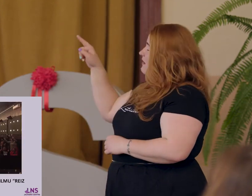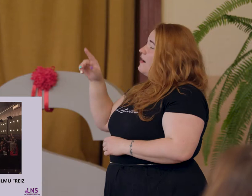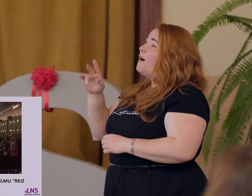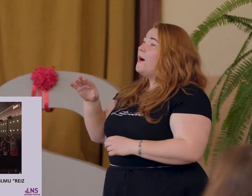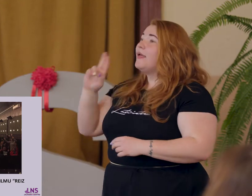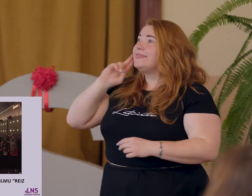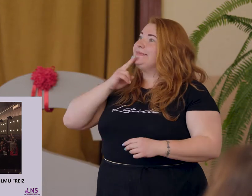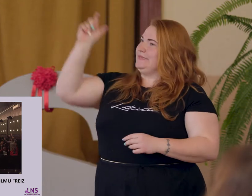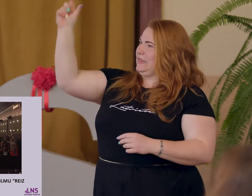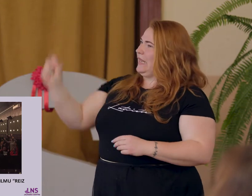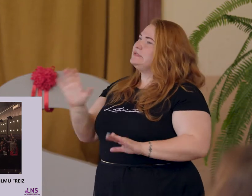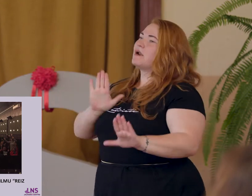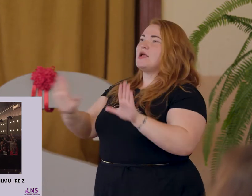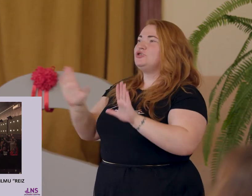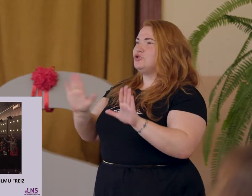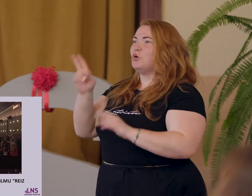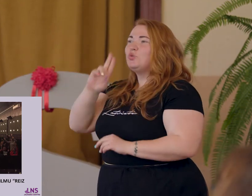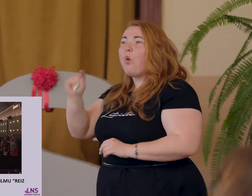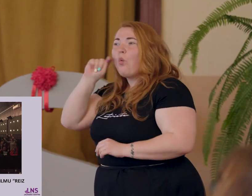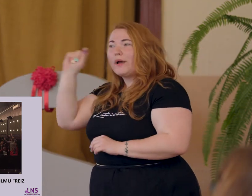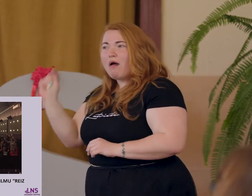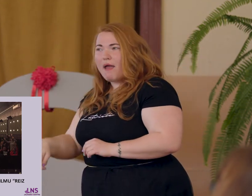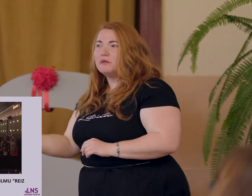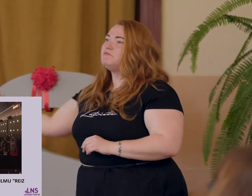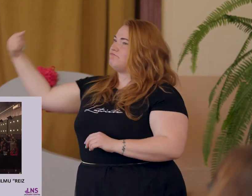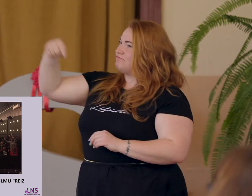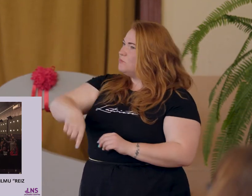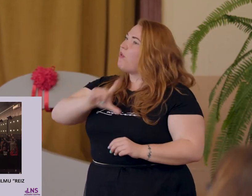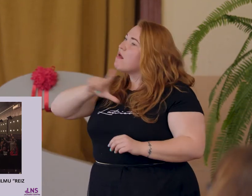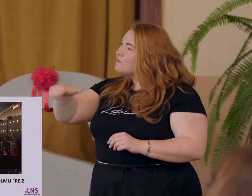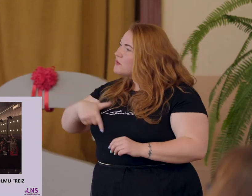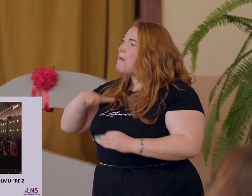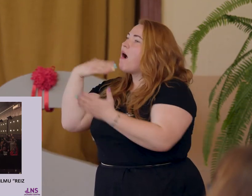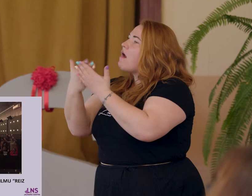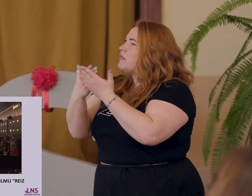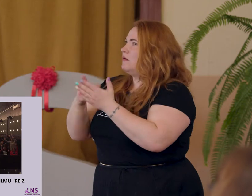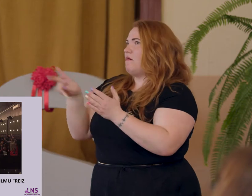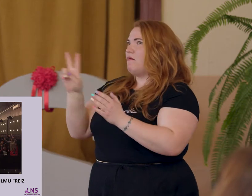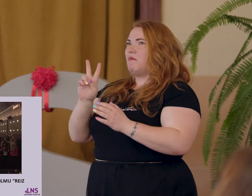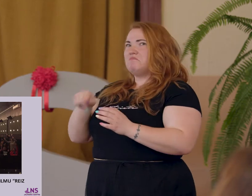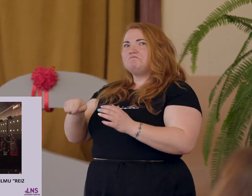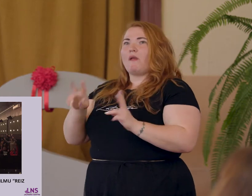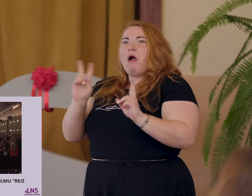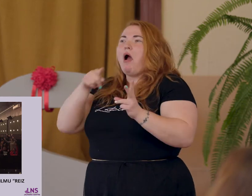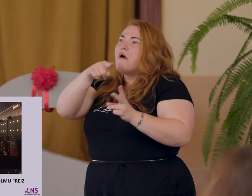Un, protams, mēs nedzirdīgos, jā, režisors no Ukrainas, viņš bija ieradies uz Latviju,